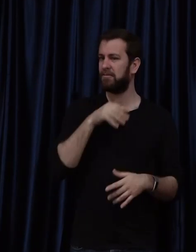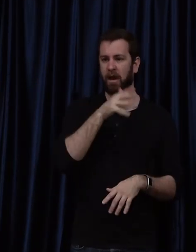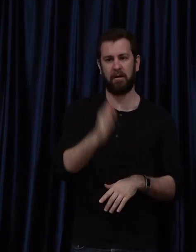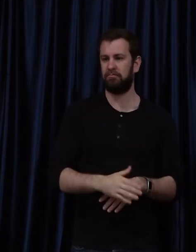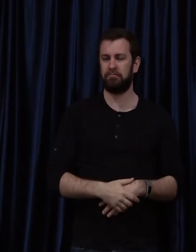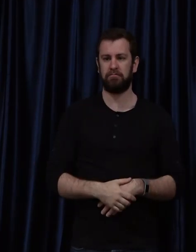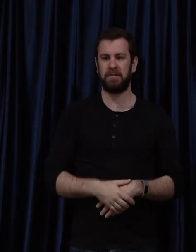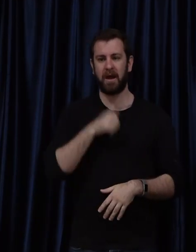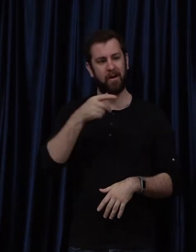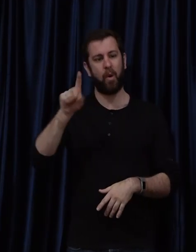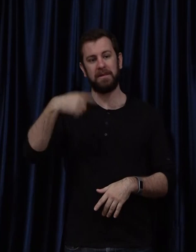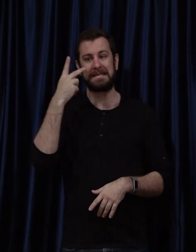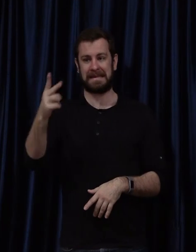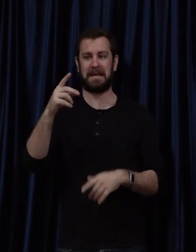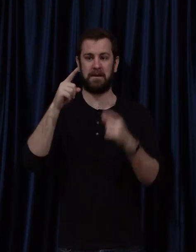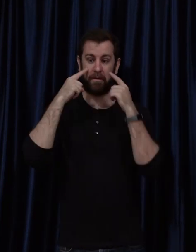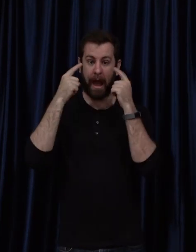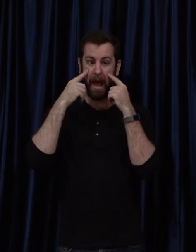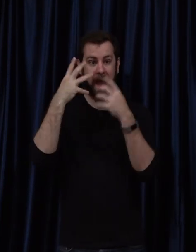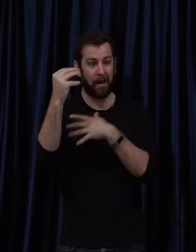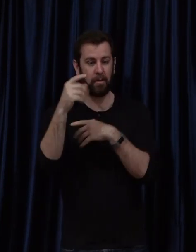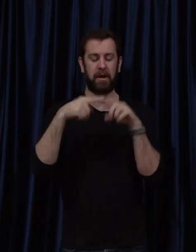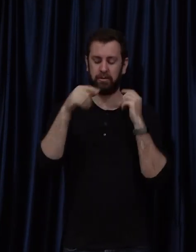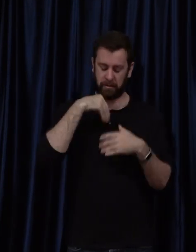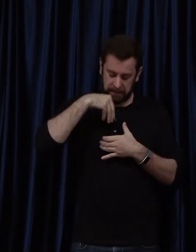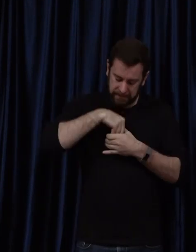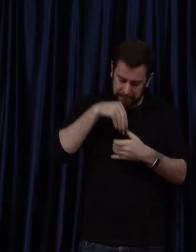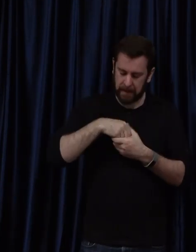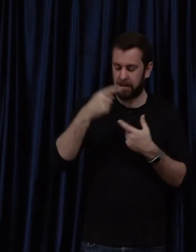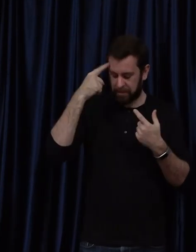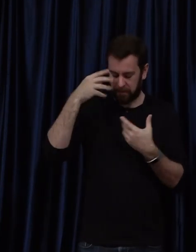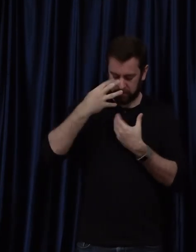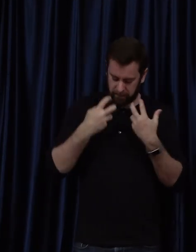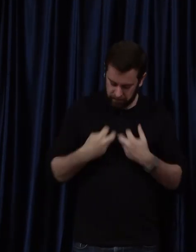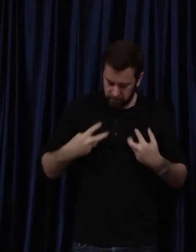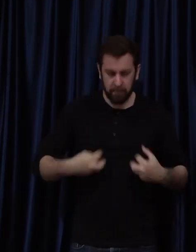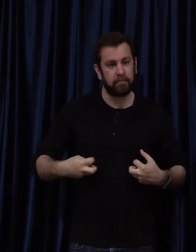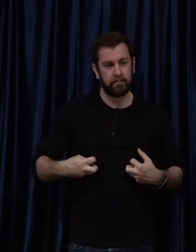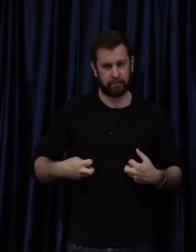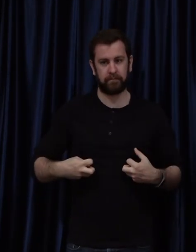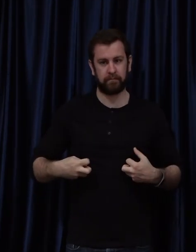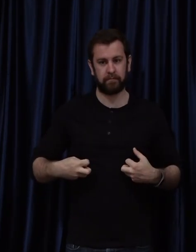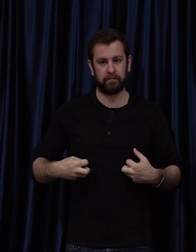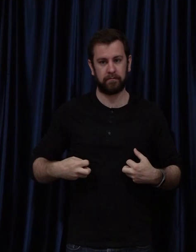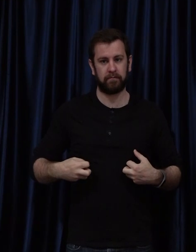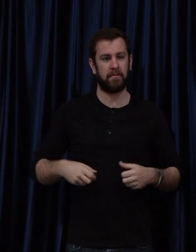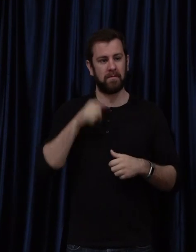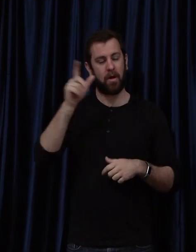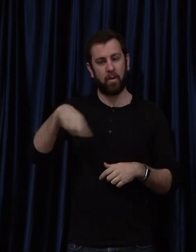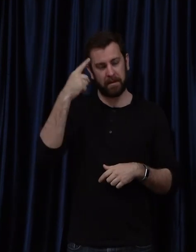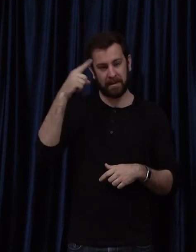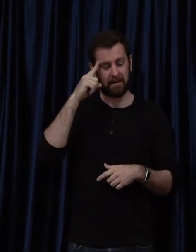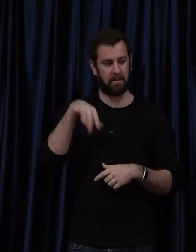eye. أَلَا تَرَىٰ إِلَىٰ يُوسُفْ حِينَ عَلِيمَ مَجْرَ الْقَضَىٰ. Don't you marvel at